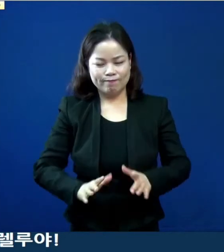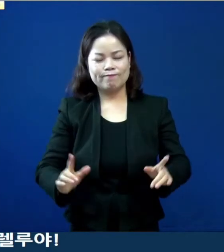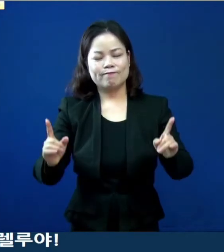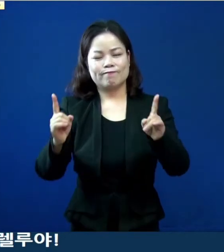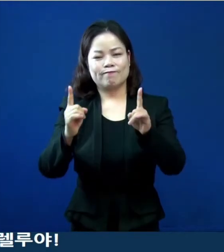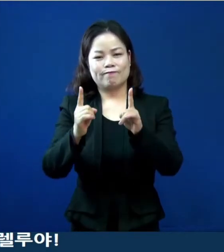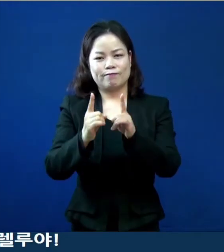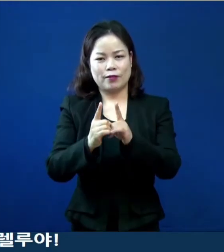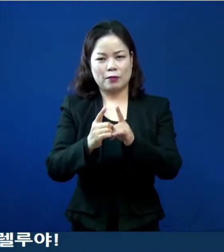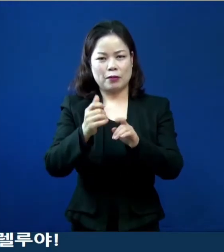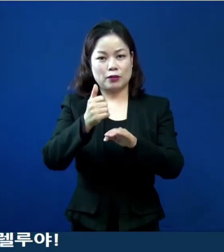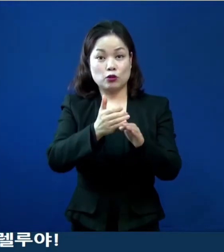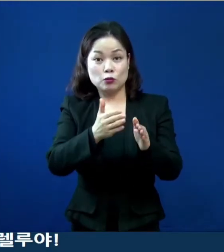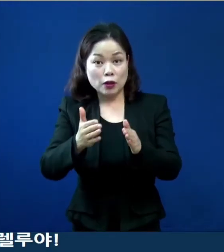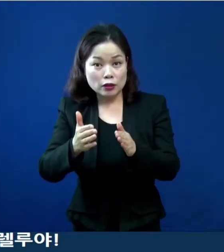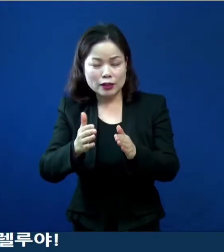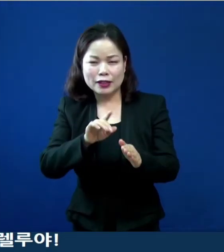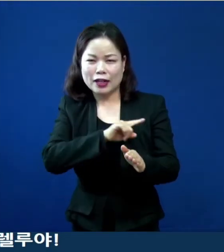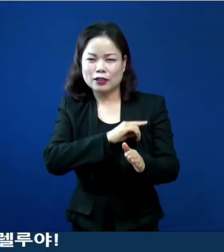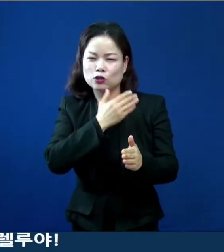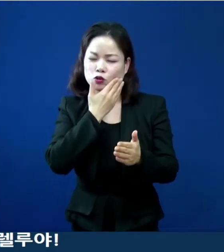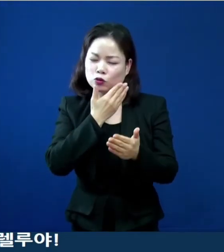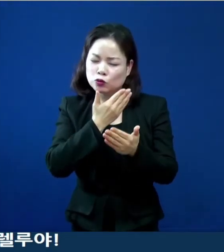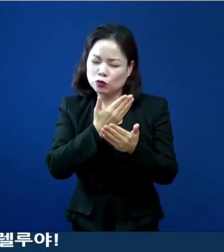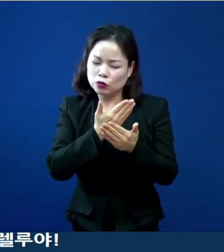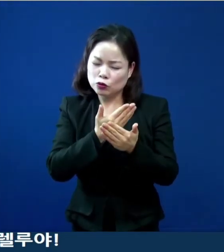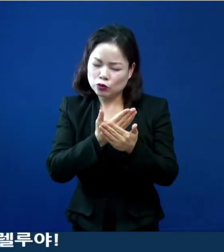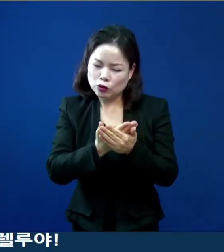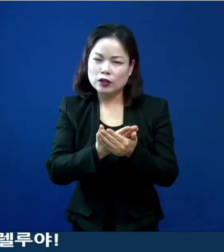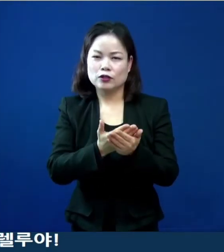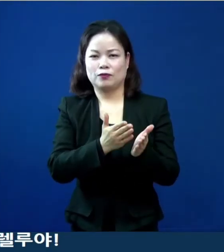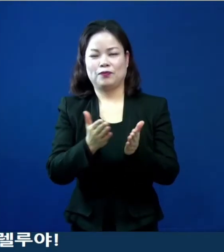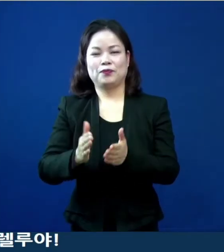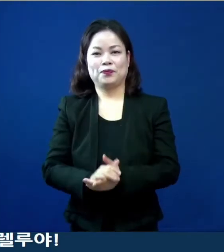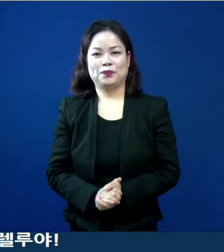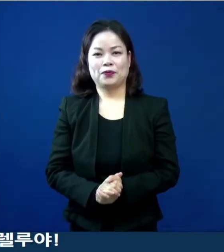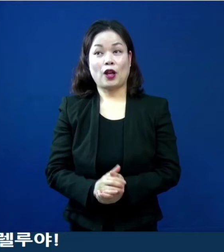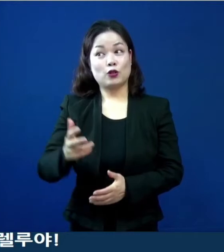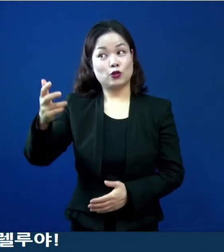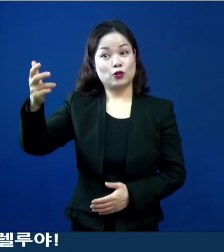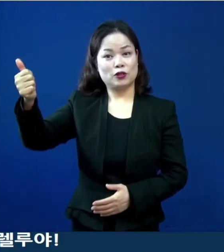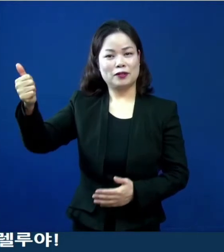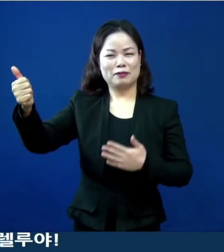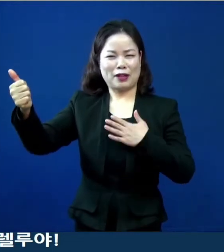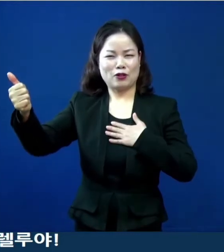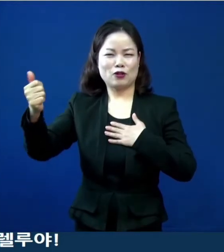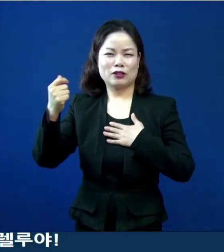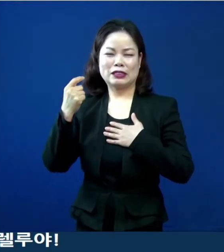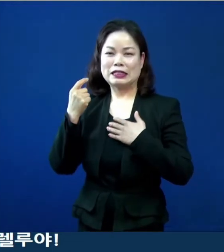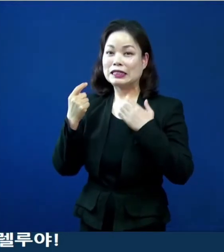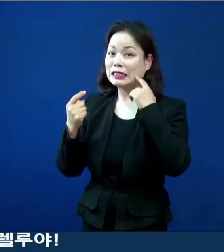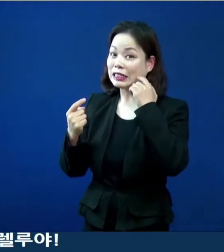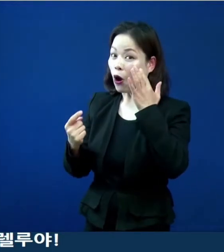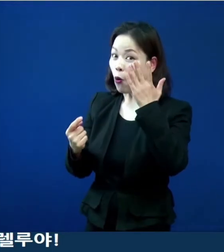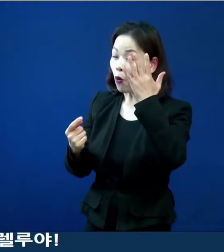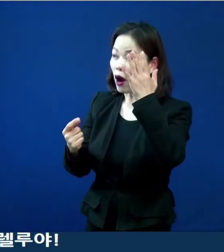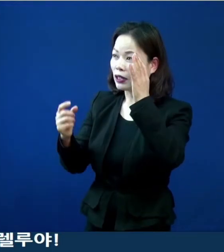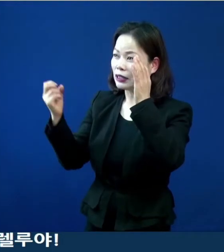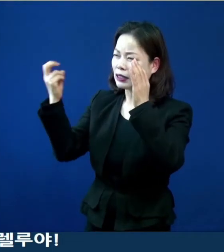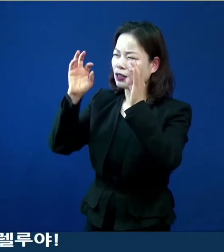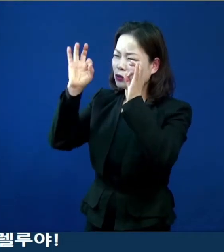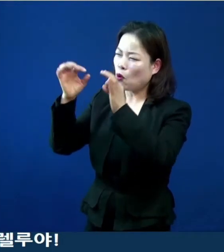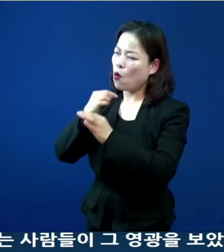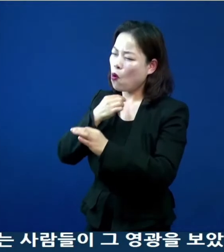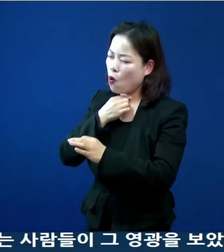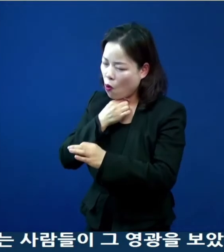준비하는 이 시간에 가장 소중한 준비를 우리가 했으면 좋겠습니다. 주님, 나도 그 영광을 다시 보기